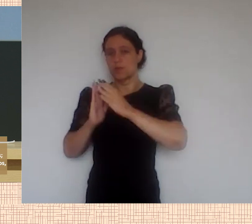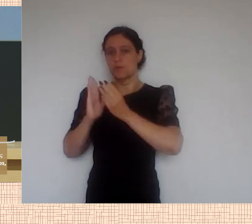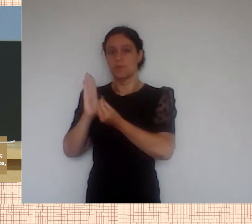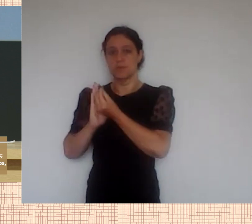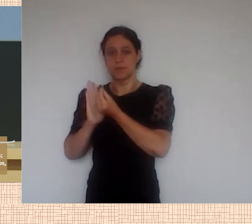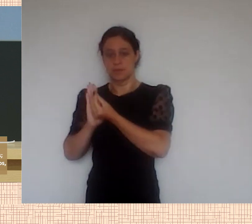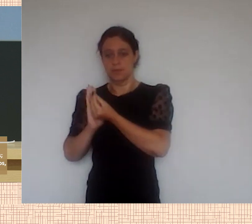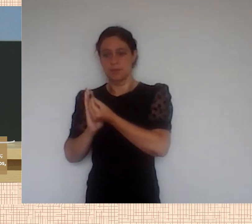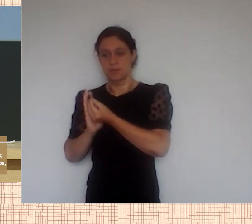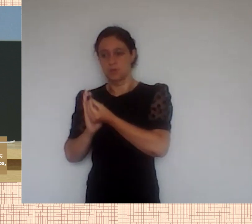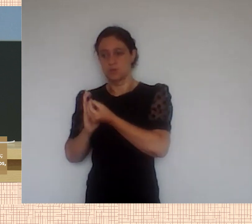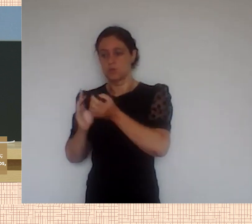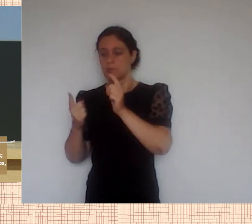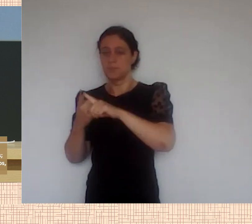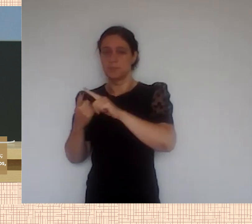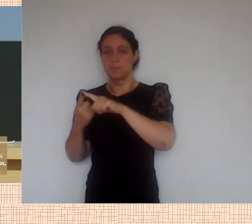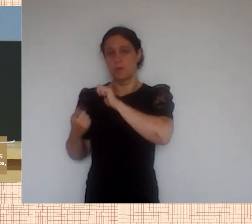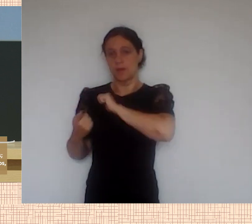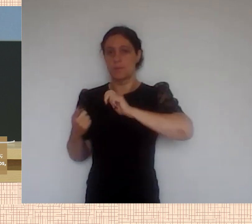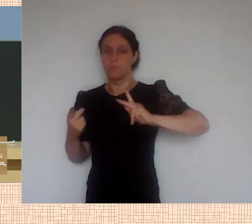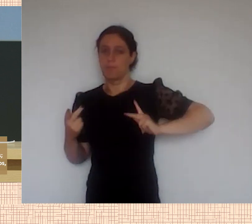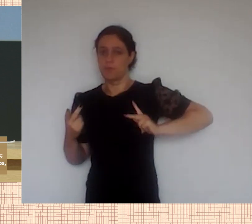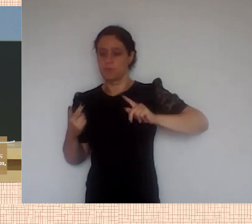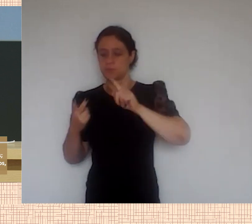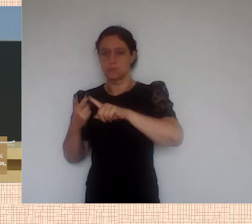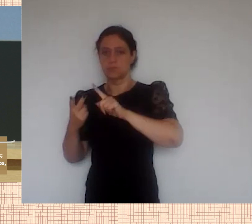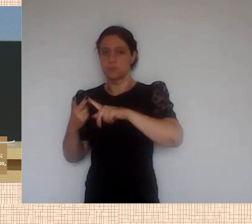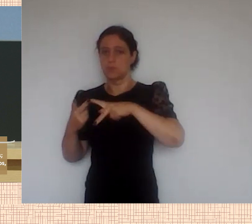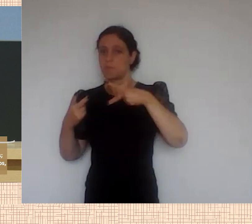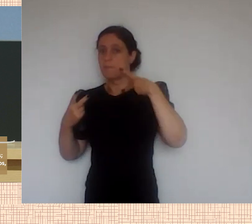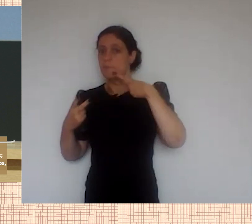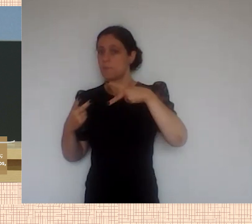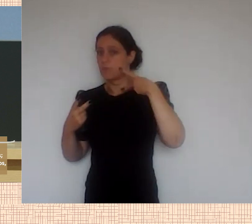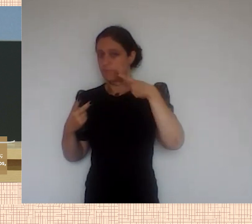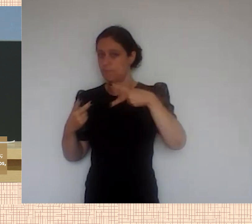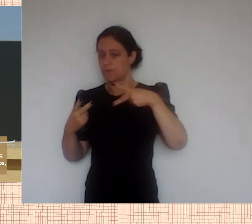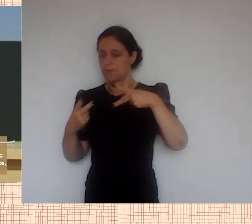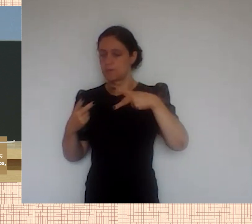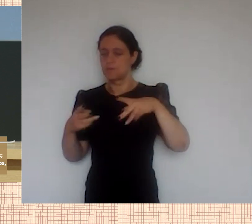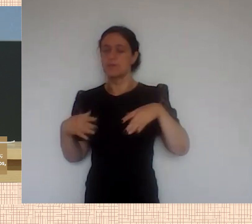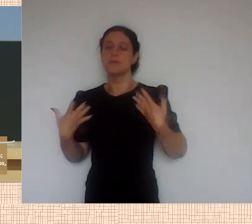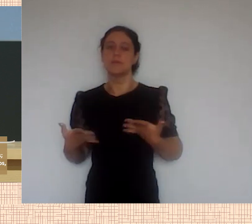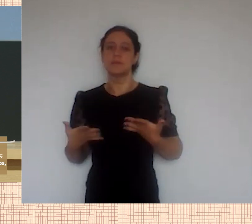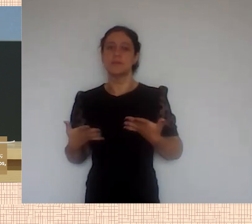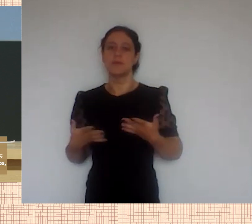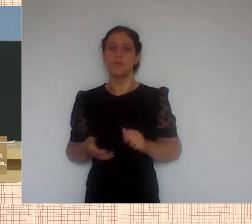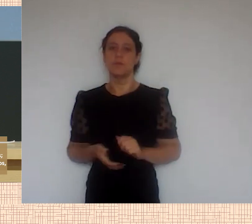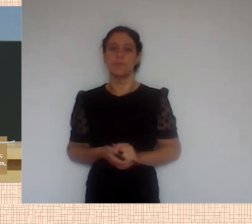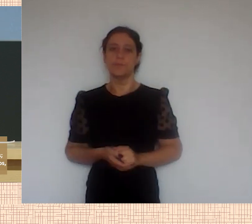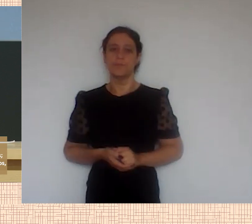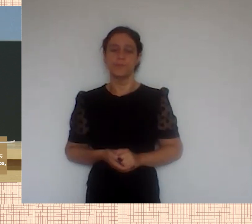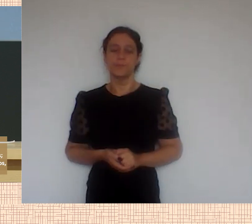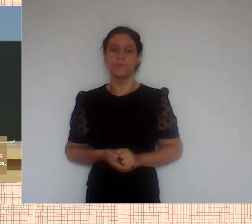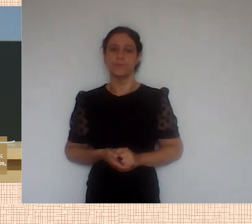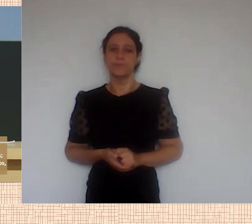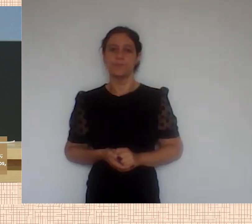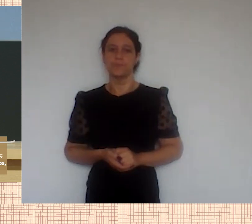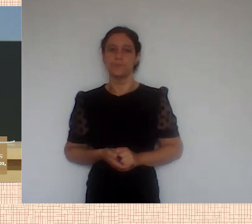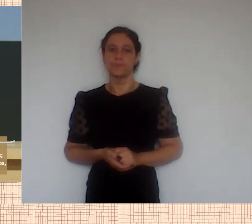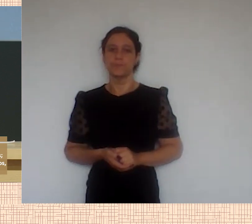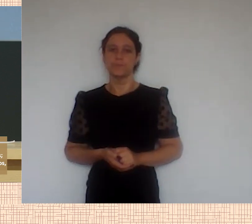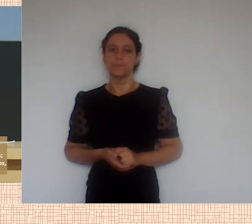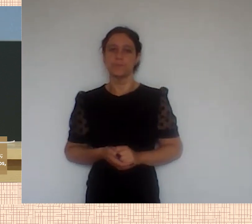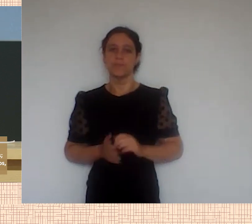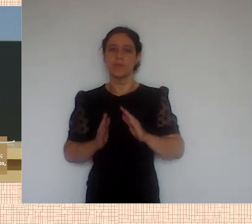a igreja aqui no versículo 28, irmãos, é o corpo de Cristo, versículo 27. Ora, vós sois corpo